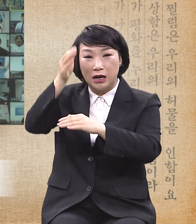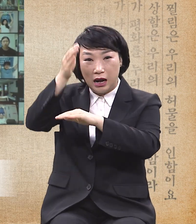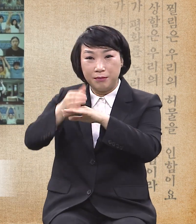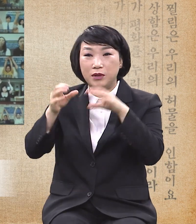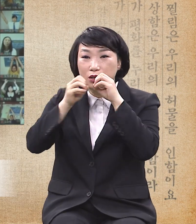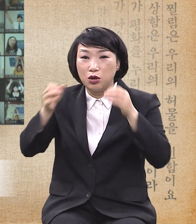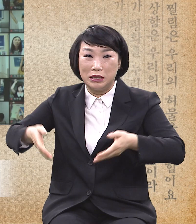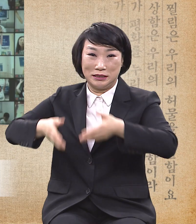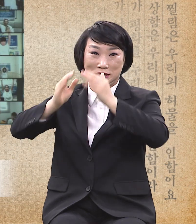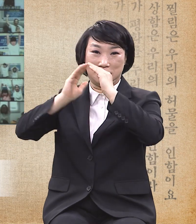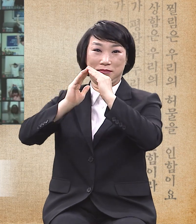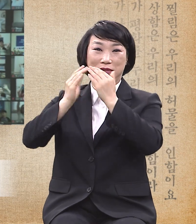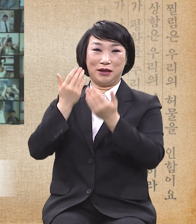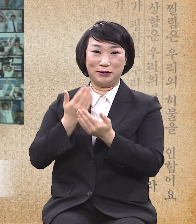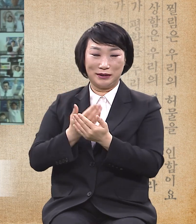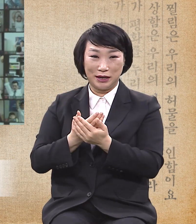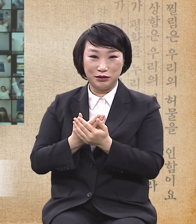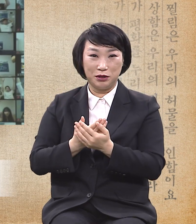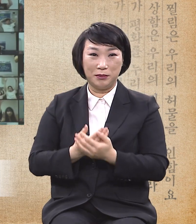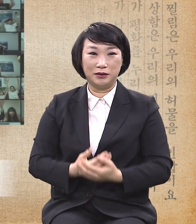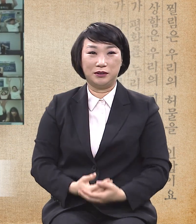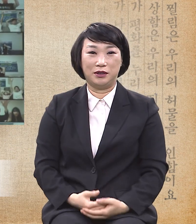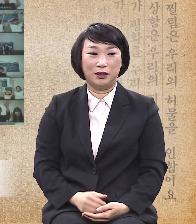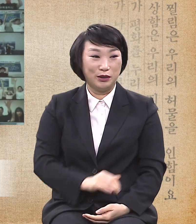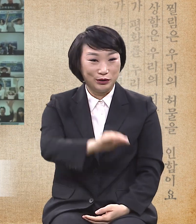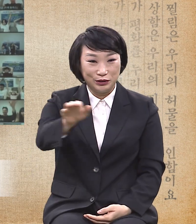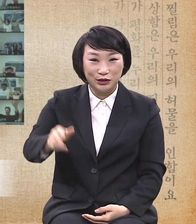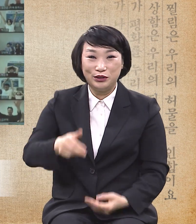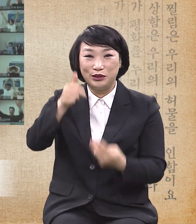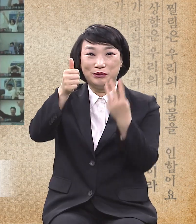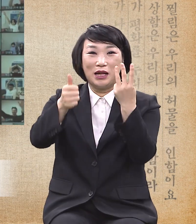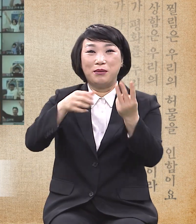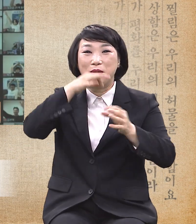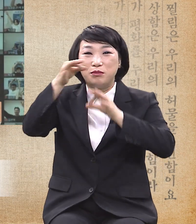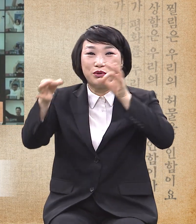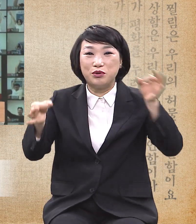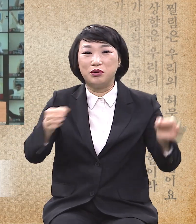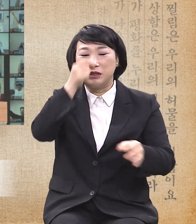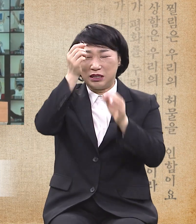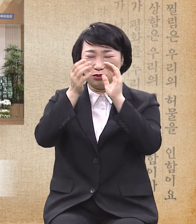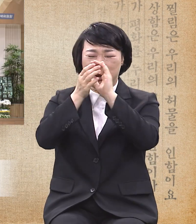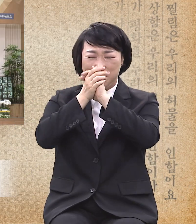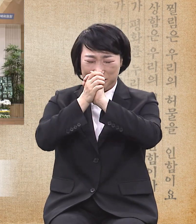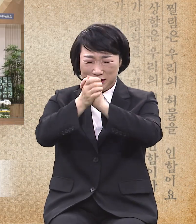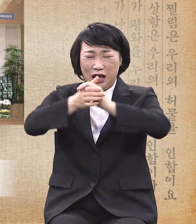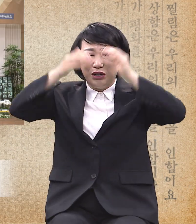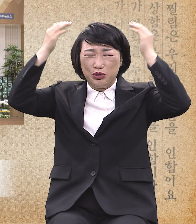전도의 집을 지켜 하옵소서. 우리 주여 삼창하고 기도하겠습니다.